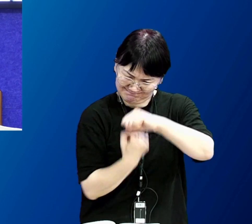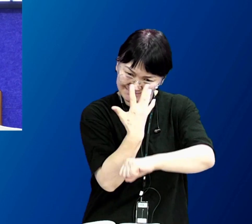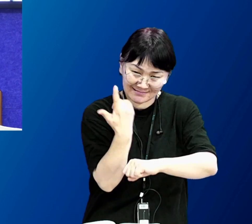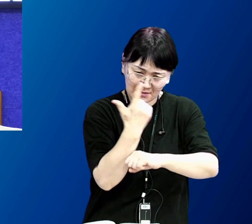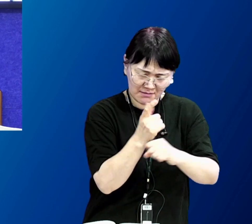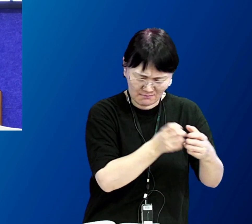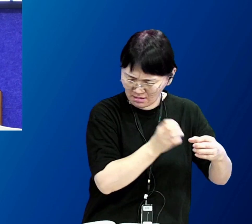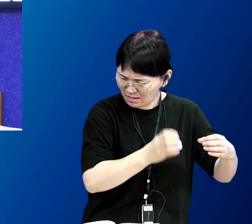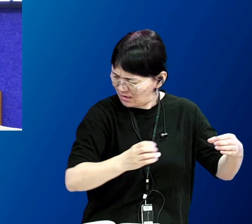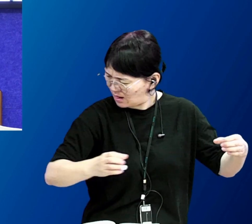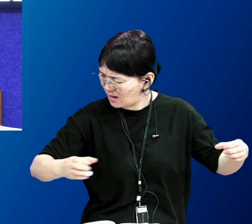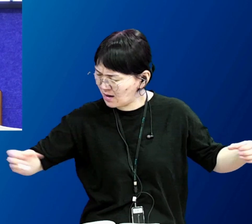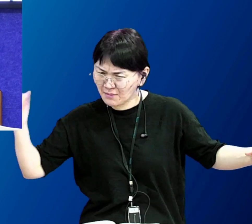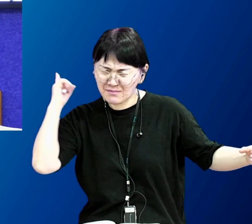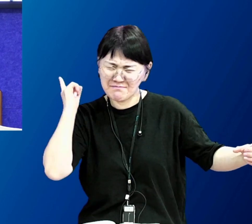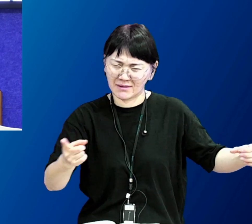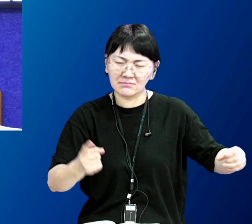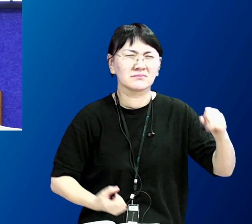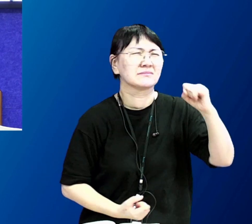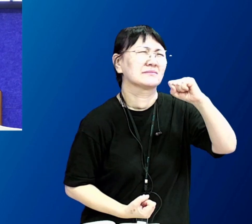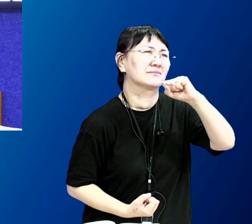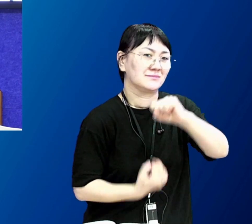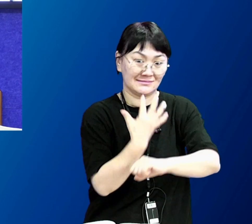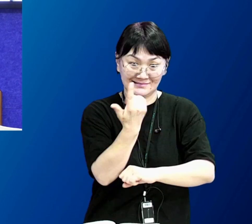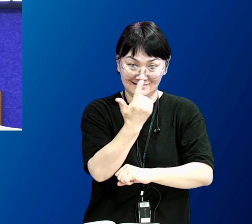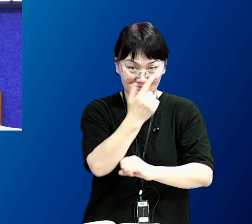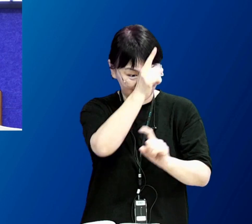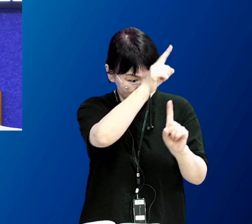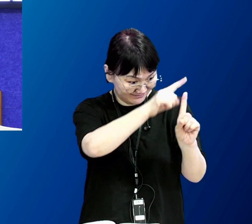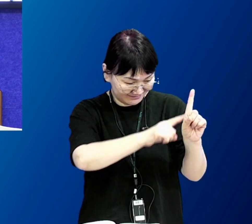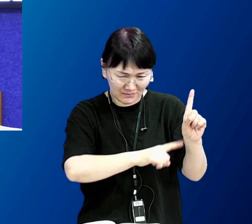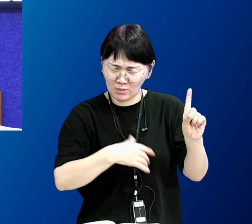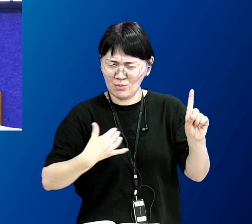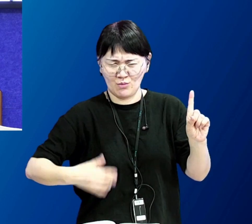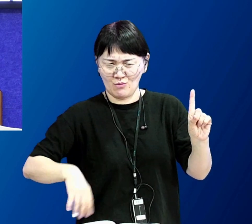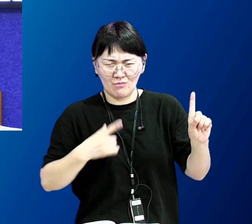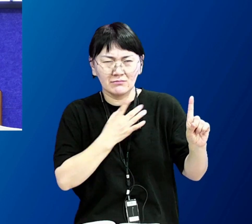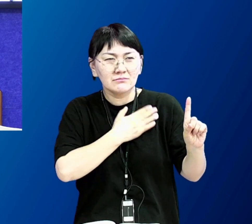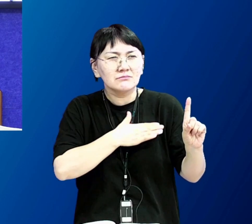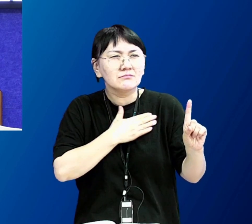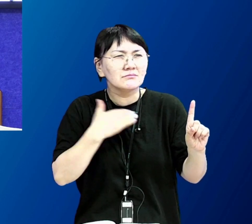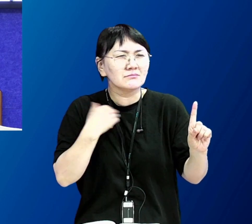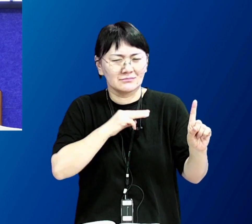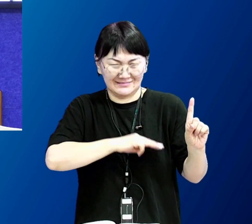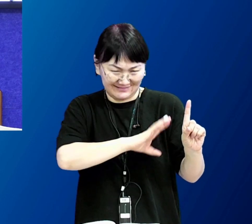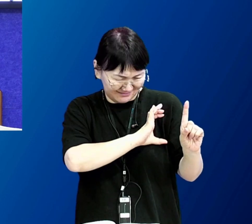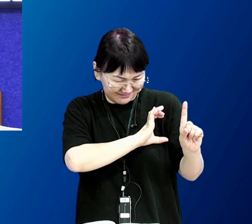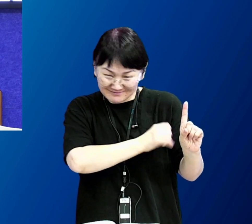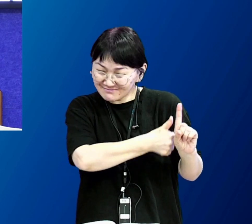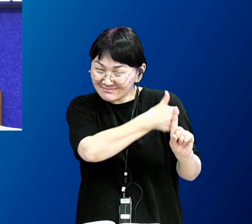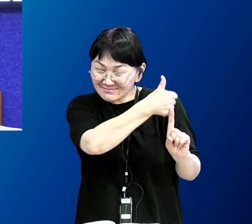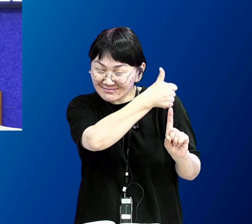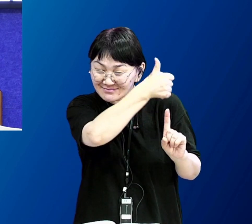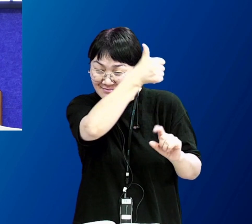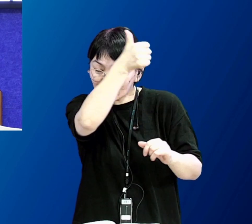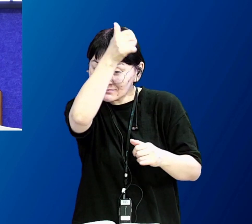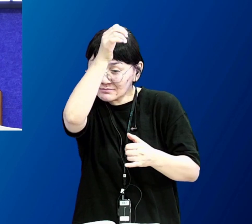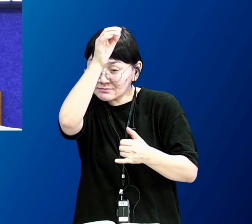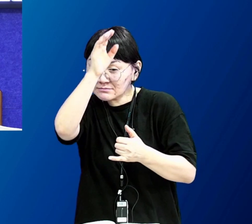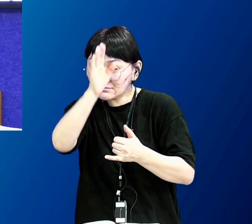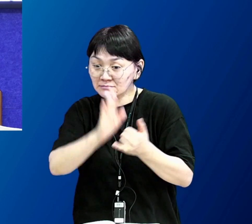байгаа шүү дээ, тийм үү? За, гэхдээ энэ Соломон хаан ба шүү дээ. Энэ сэтгэлээ сахиж чадаагүй